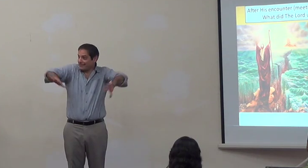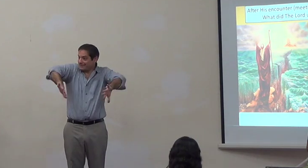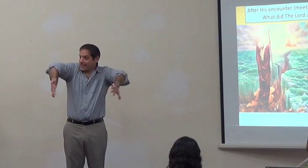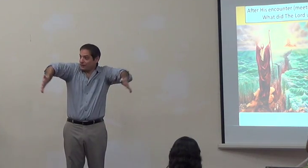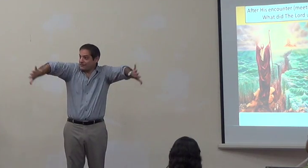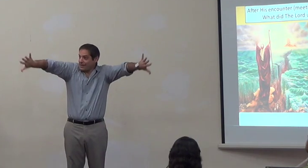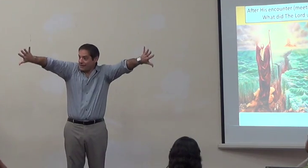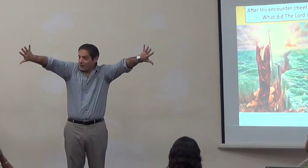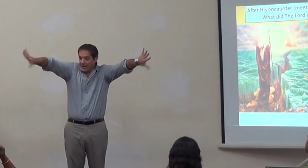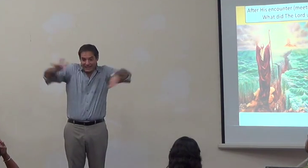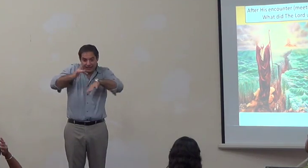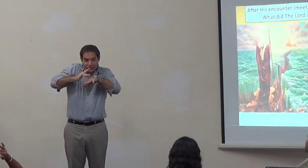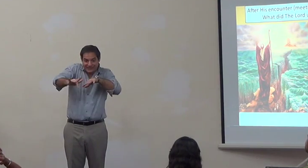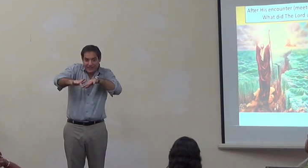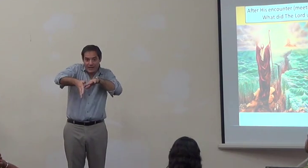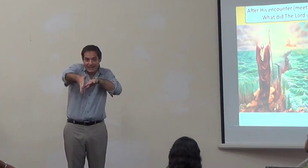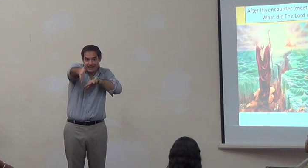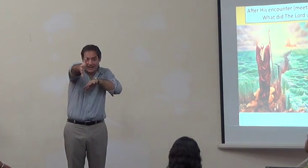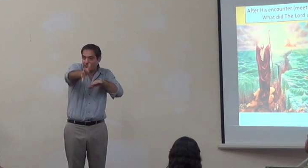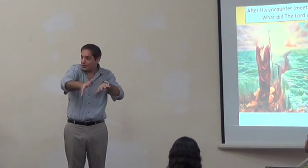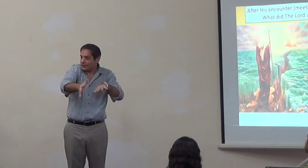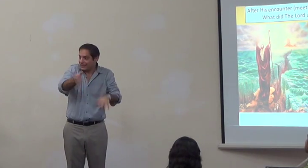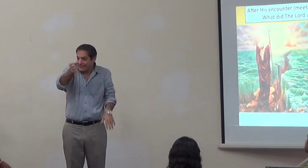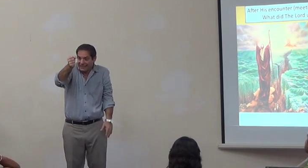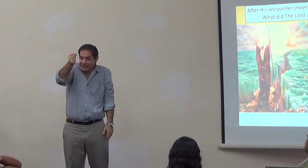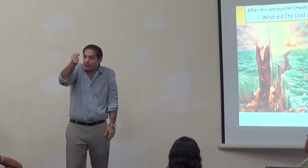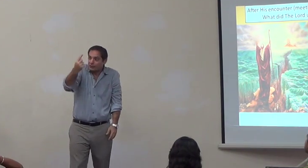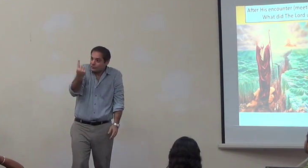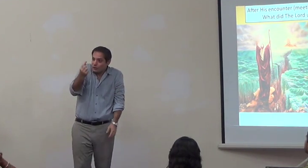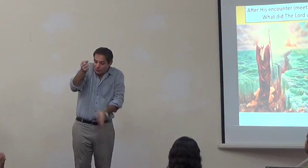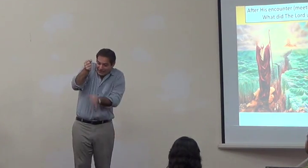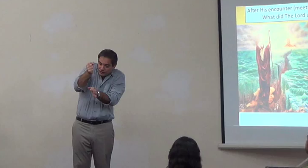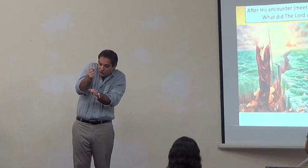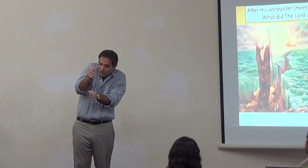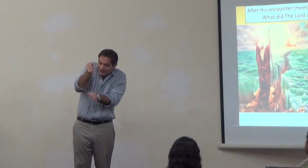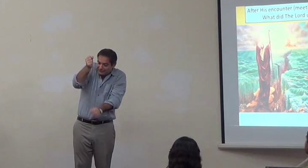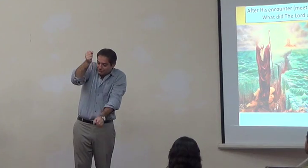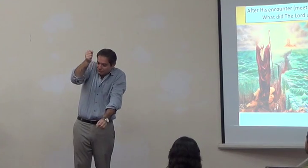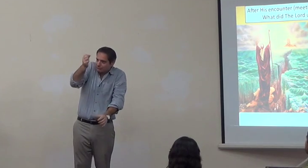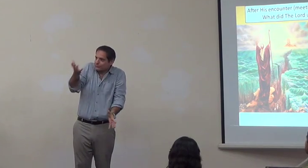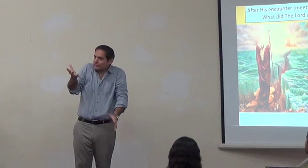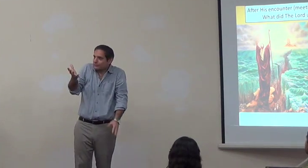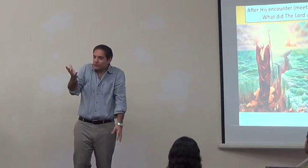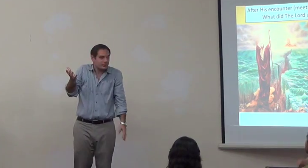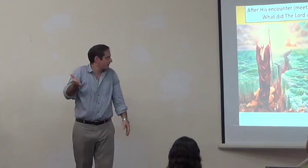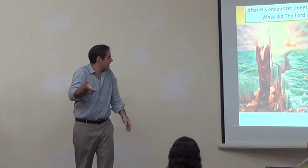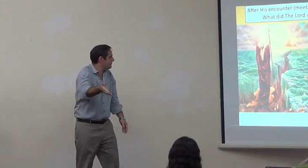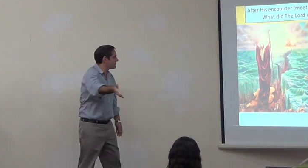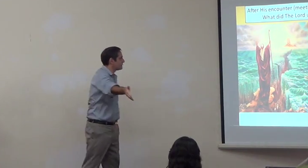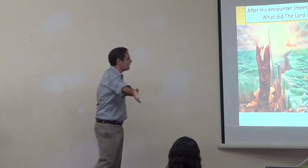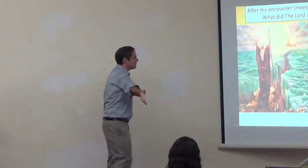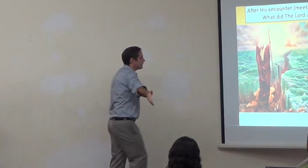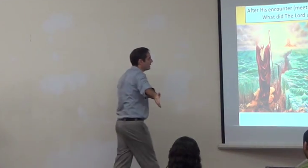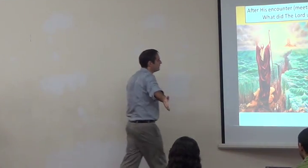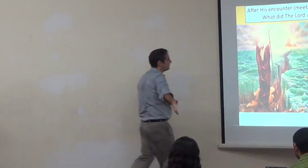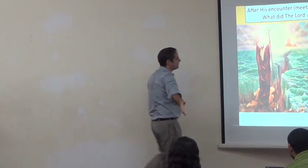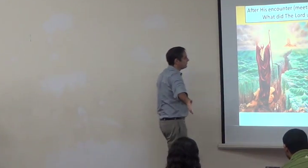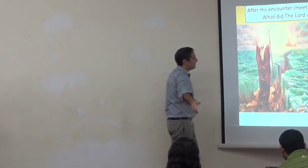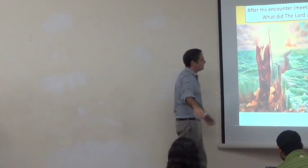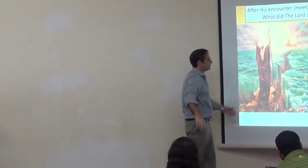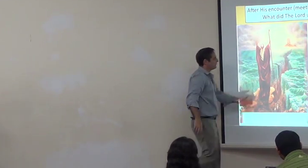El agua se hizo así, ¿ok? Y quedó seco ahí en el camino y solo con eso, con eso. ¿Qué más? Dale